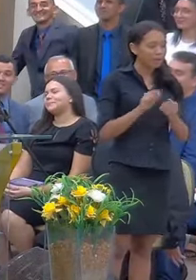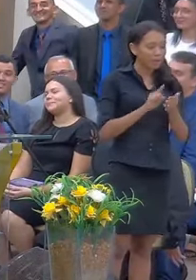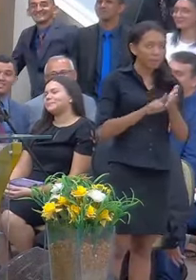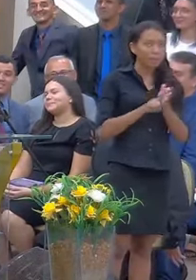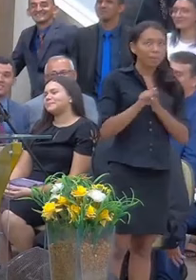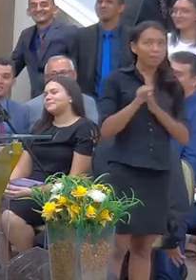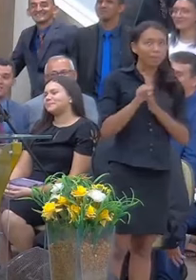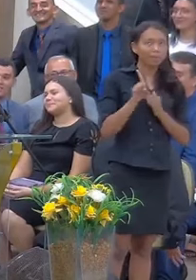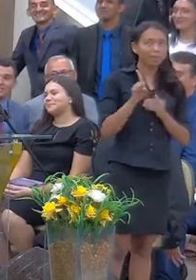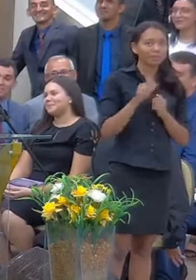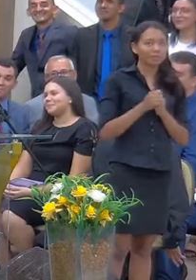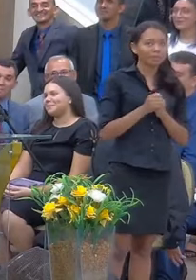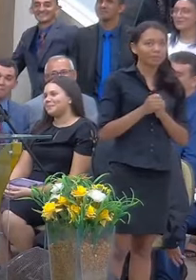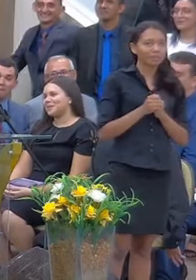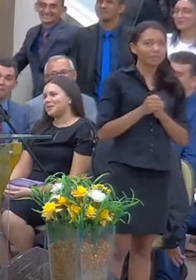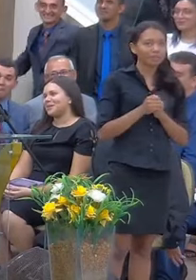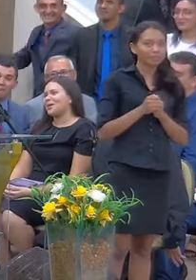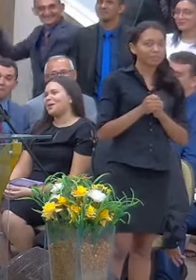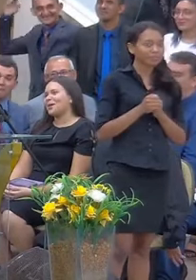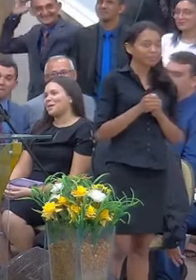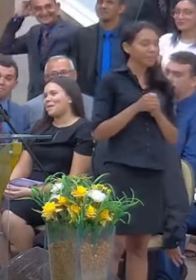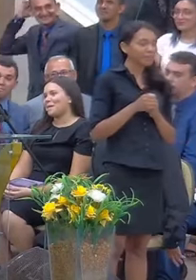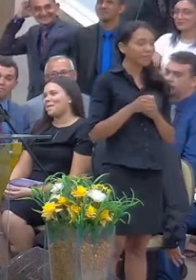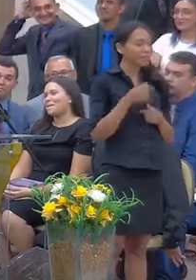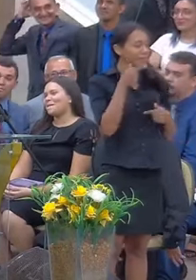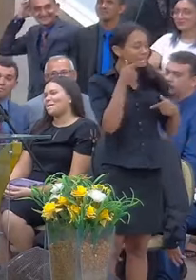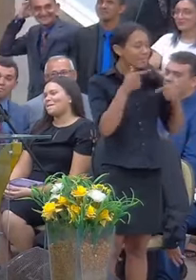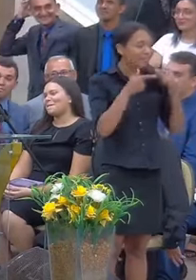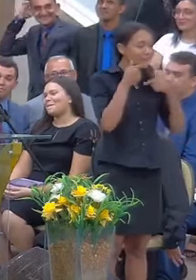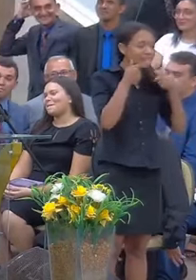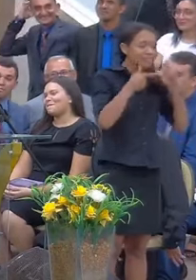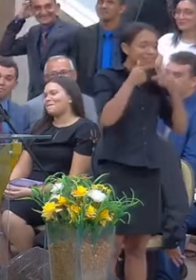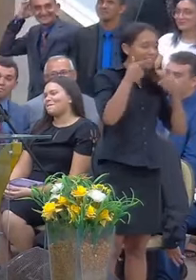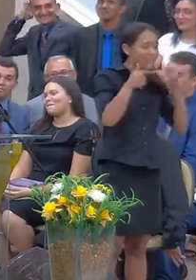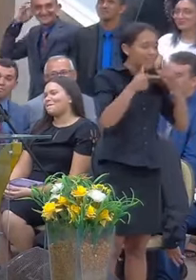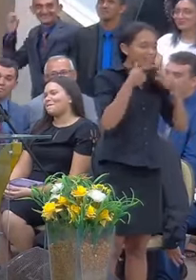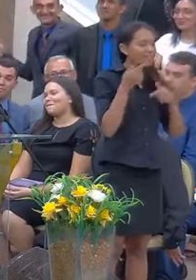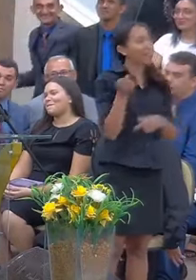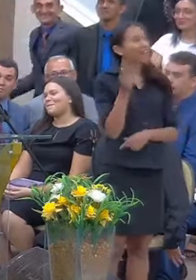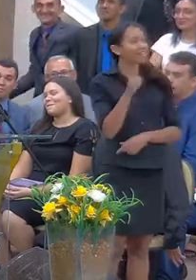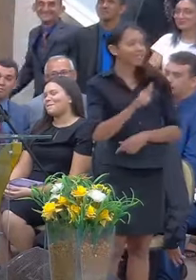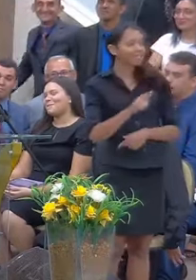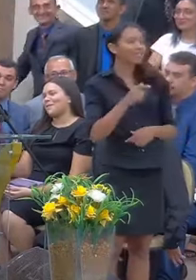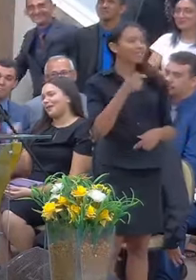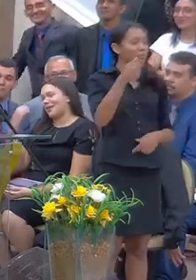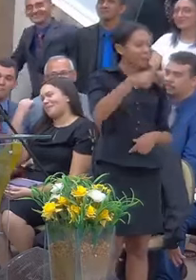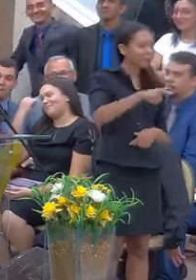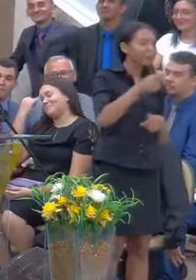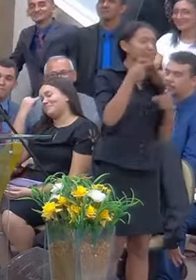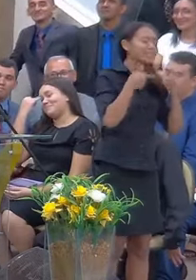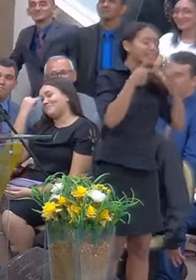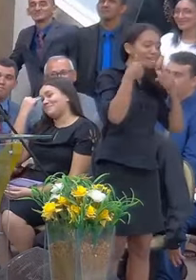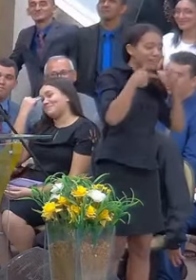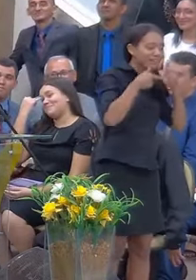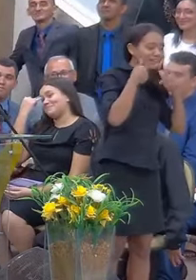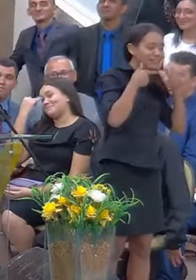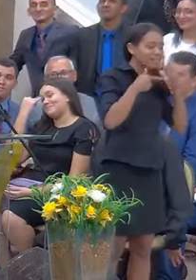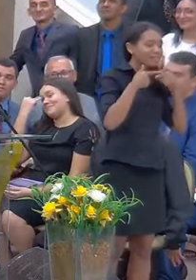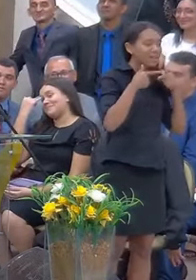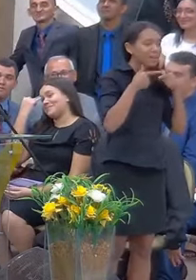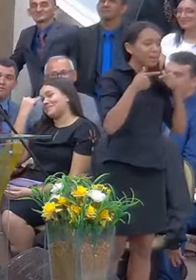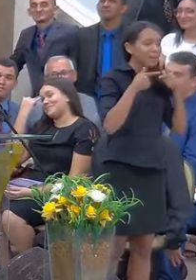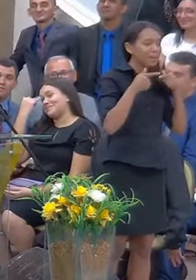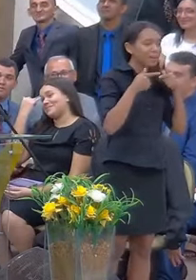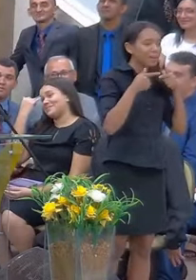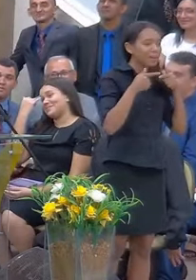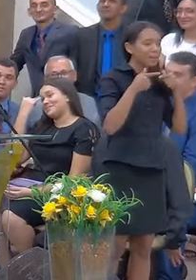sorriso vem, quanto mais a piada é engraçada, quanto mais você repete ela, mais você sorri. É assim ou não é? Aí ele diz: me diz uma coisa, Senhor,